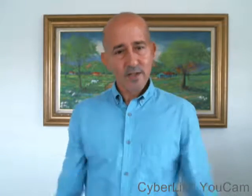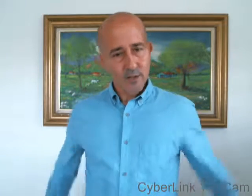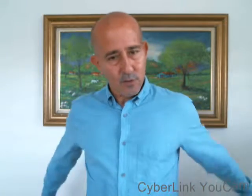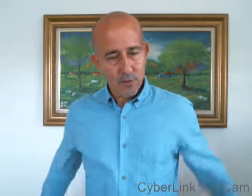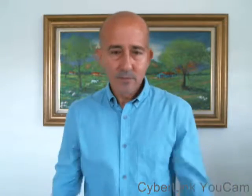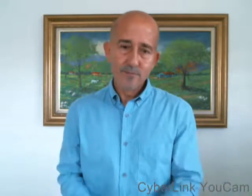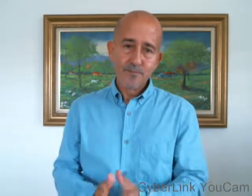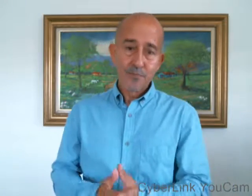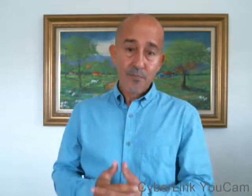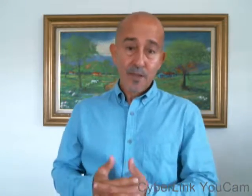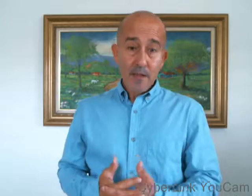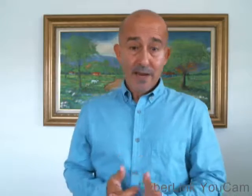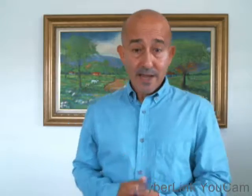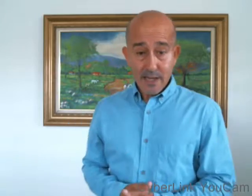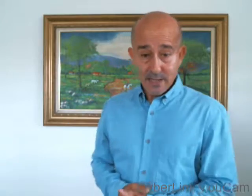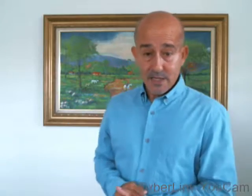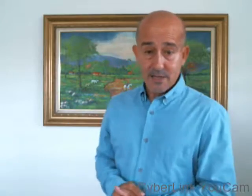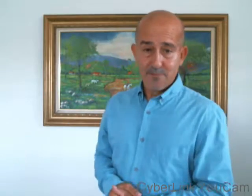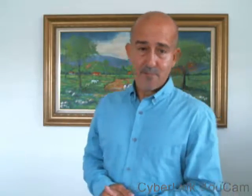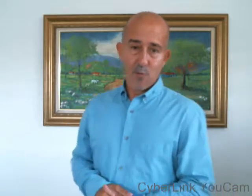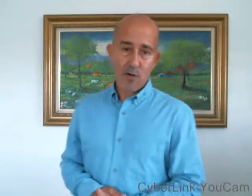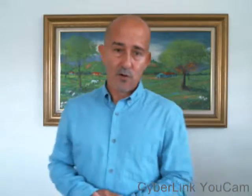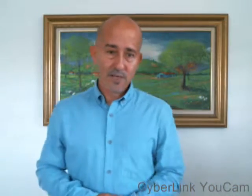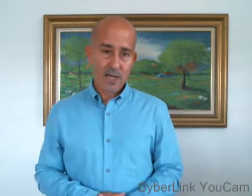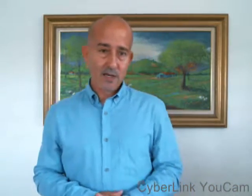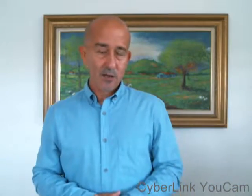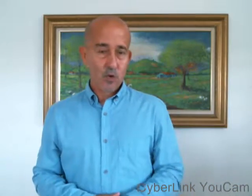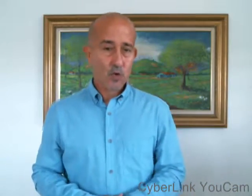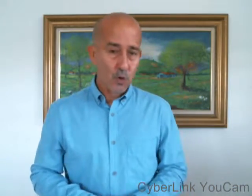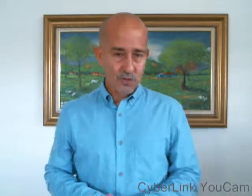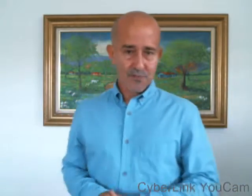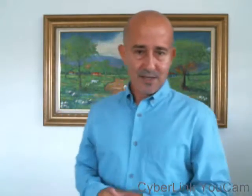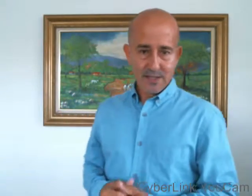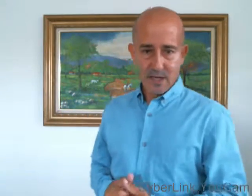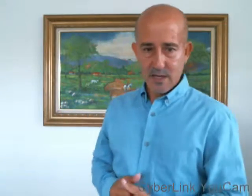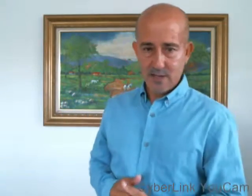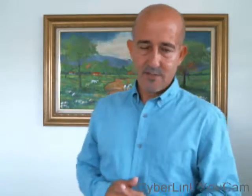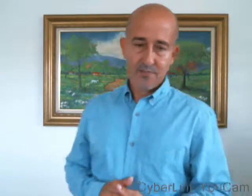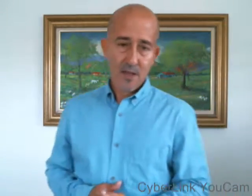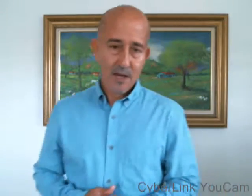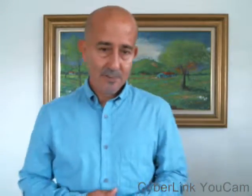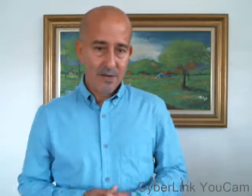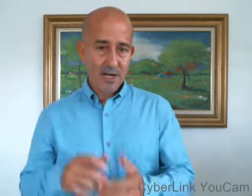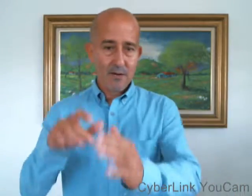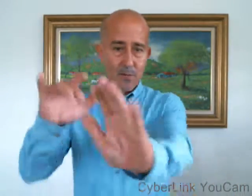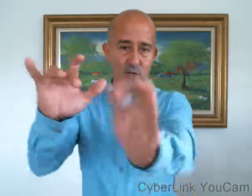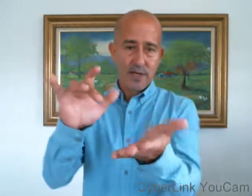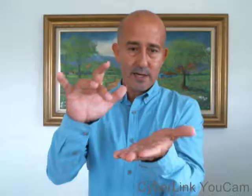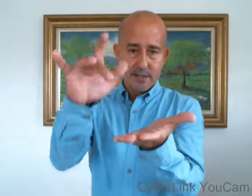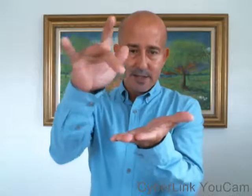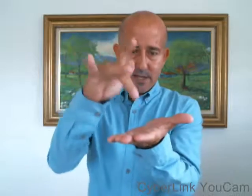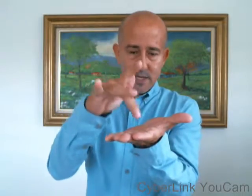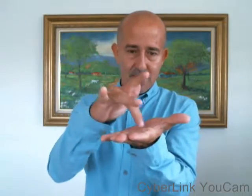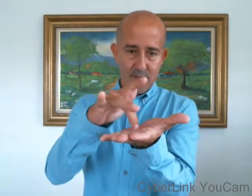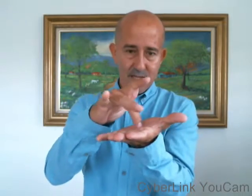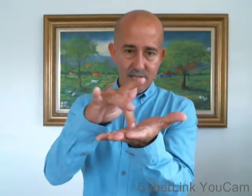Ungüento. Para esta seña vamos a combinar dos señas. La primera que vamos a usar es la seña de